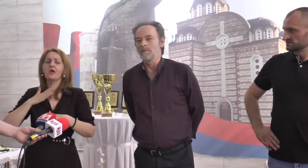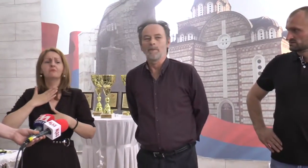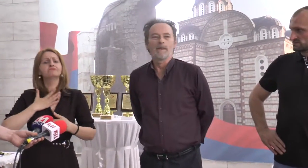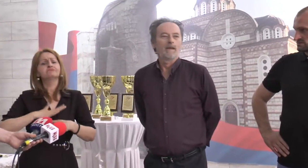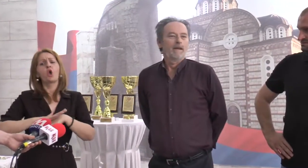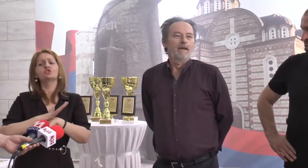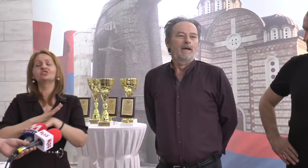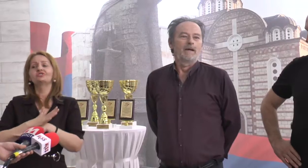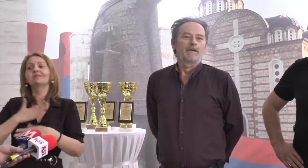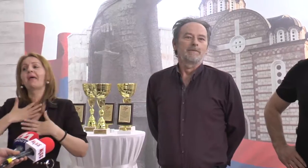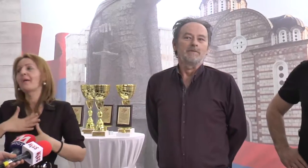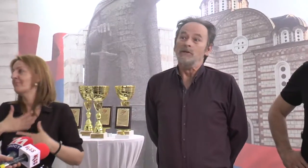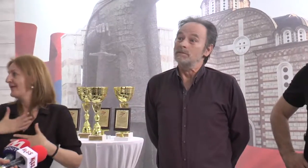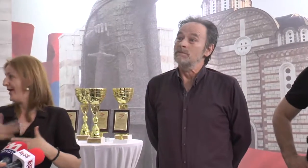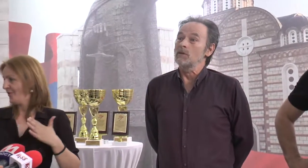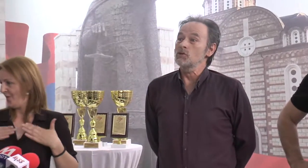prijatno.